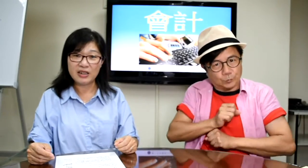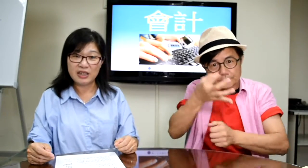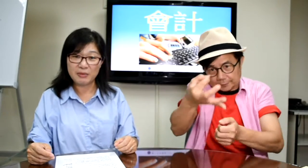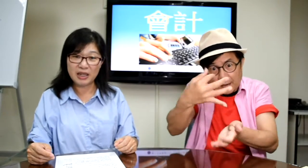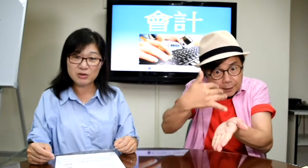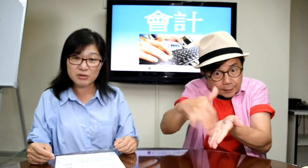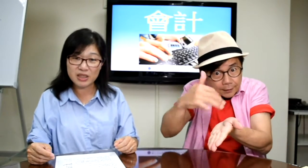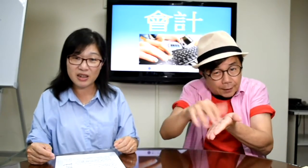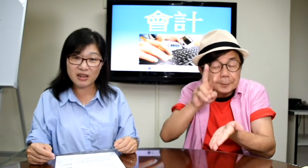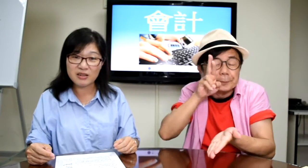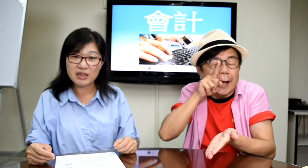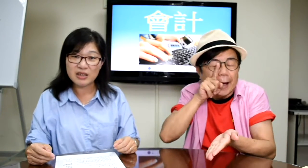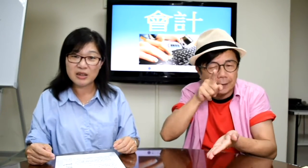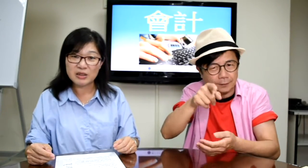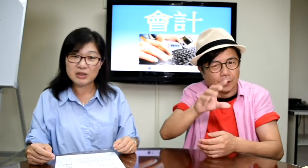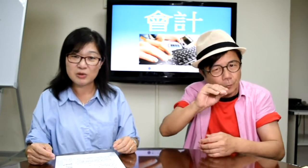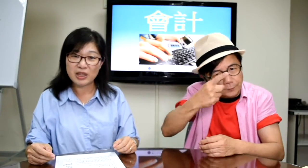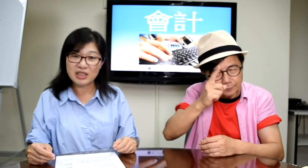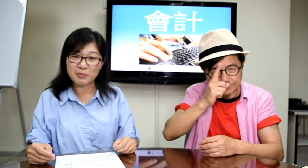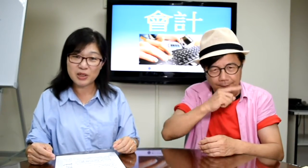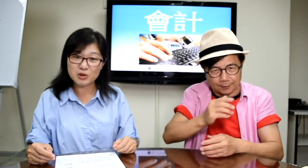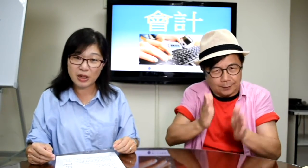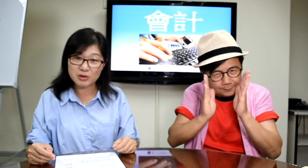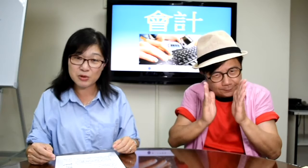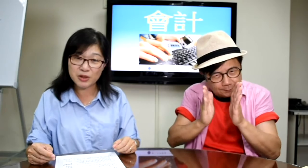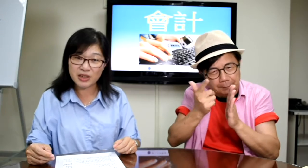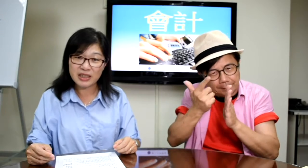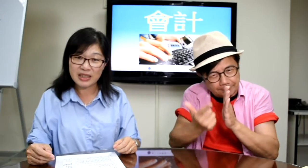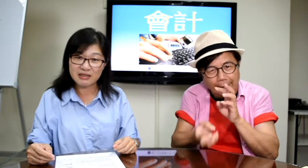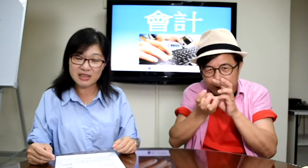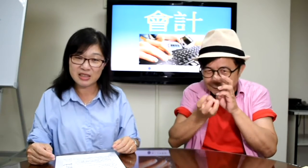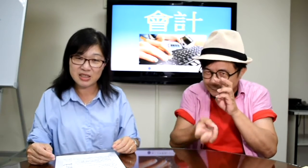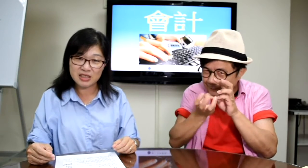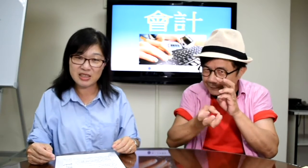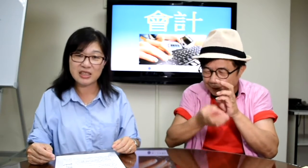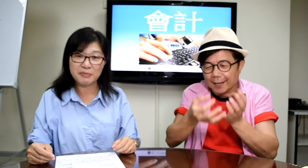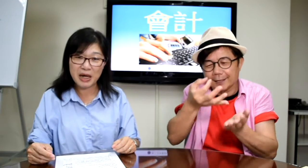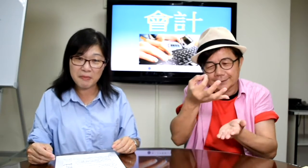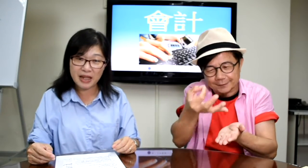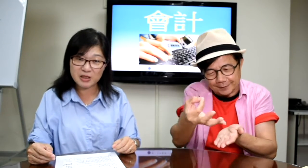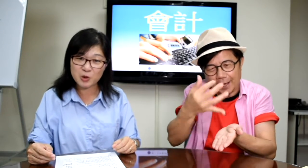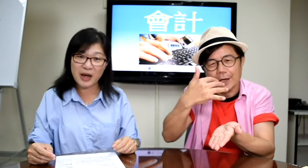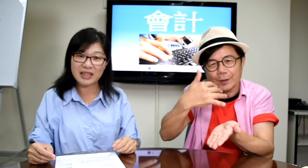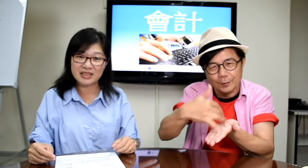们要注意哦，算钱不能算错，要仔细慢慢的算